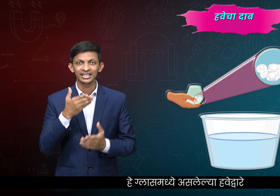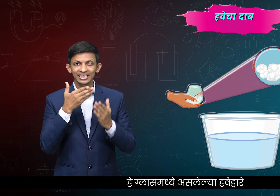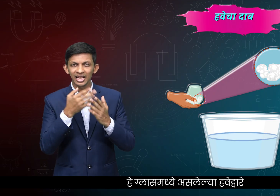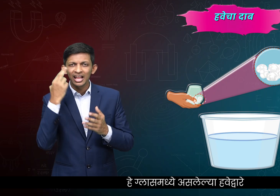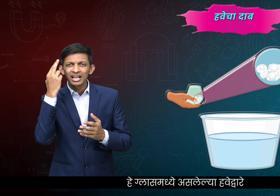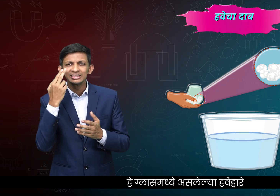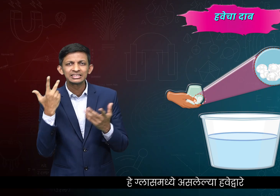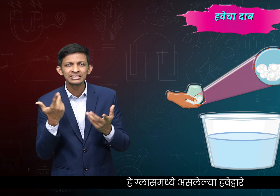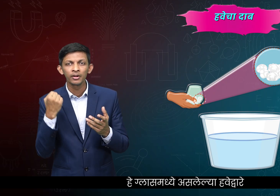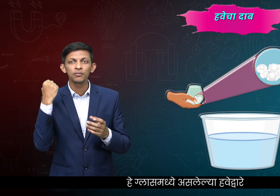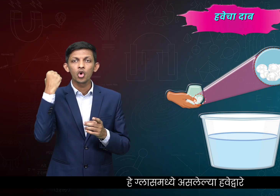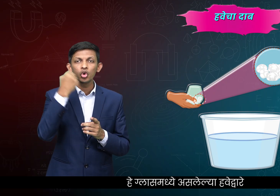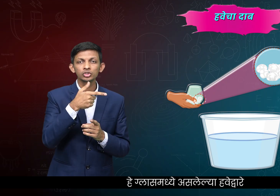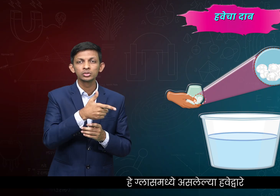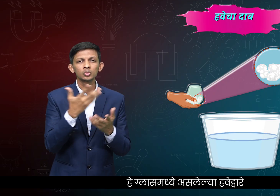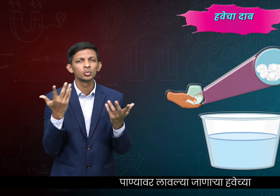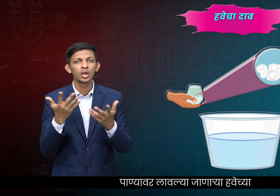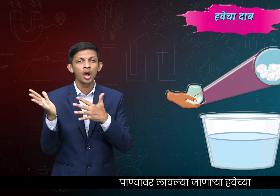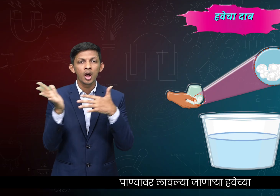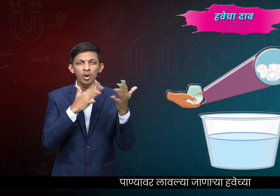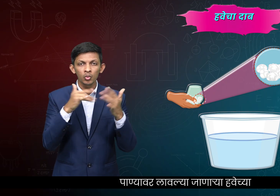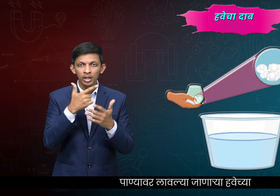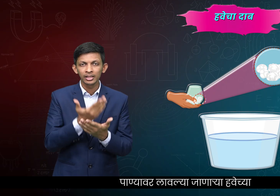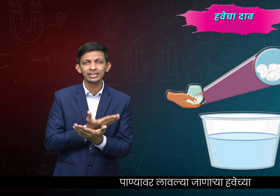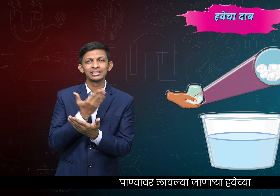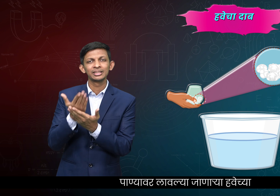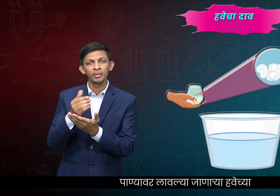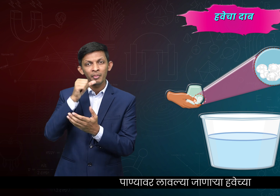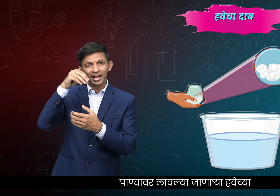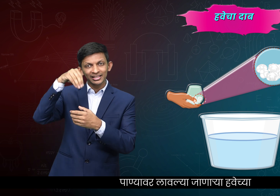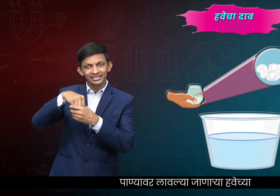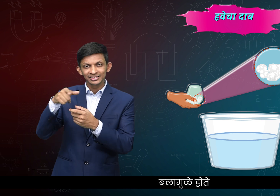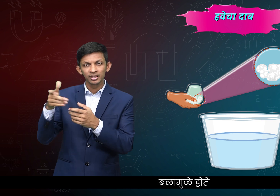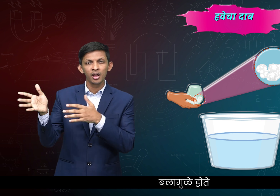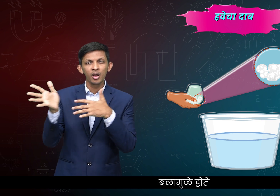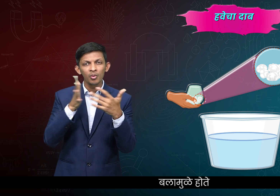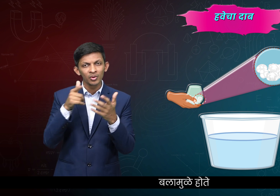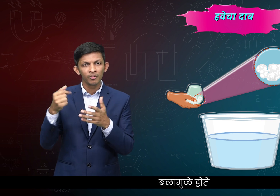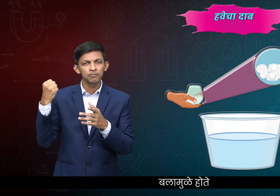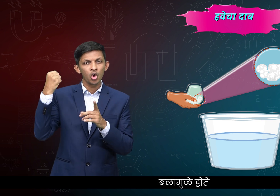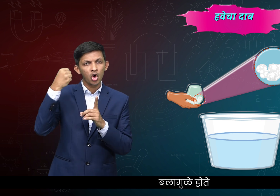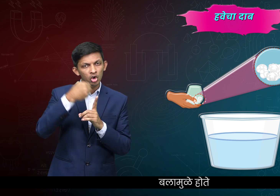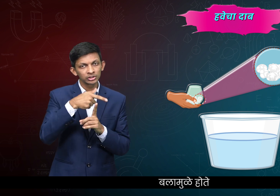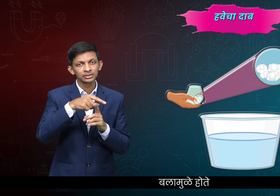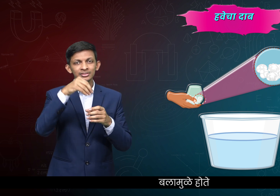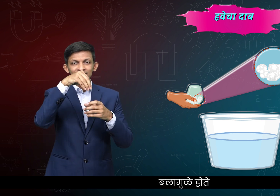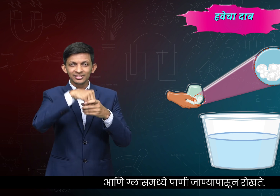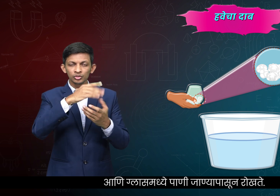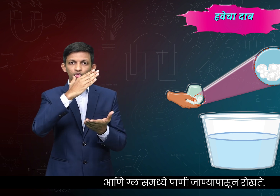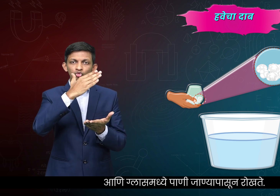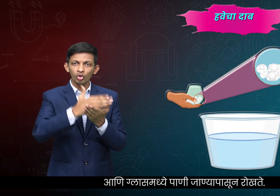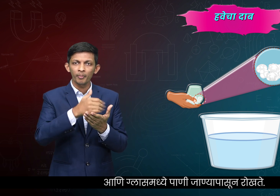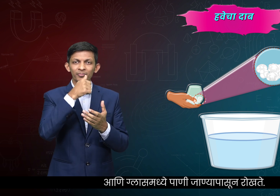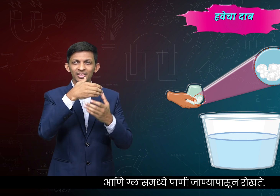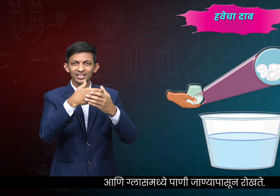हे ग्लासमध्ये असलेल्या हवेद्वारे पाण्यावर लावलेल्या जाणाऱ्या हवेच्या बलामुळे असे होते